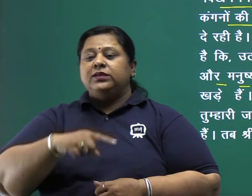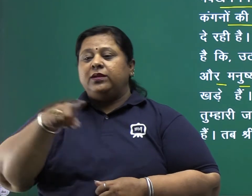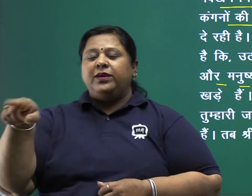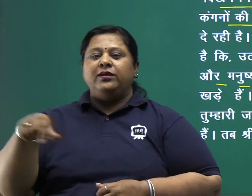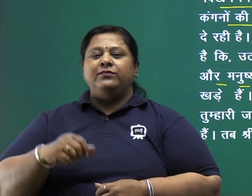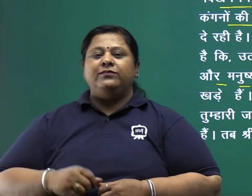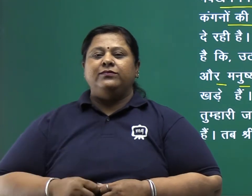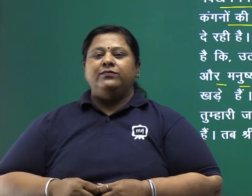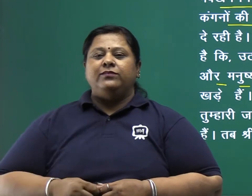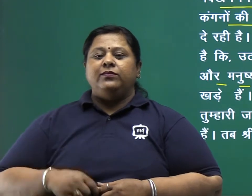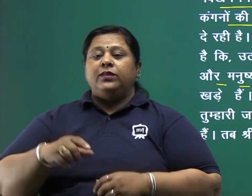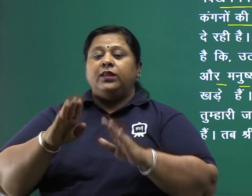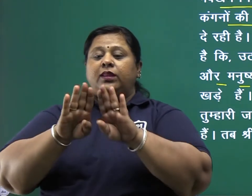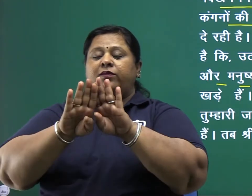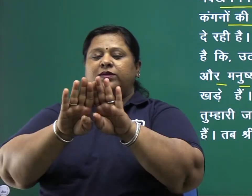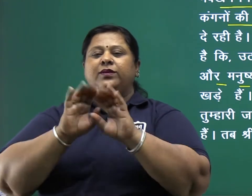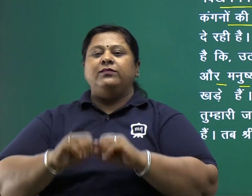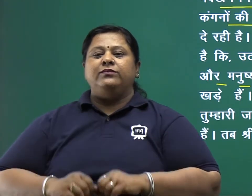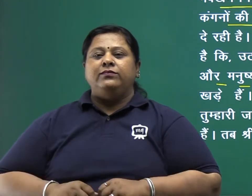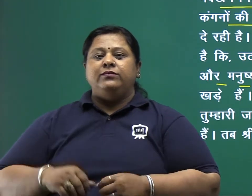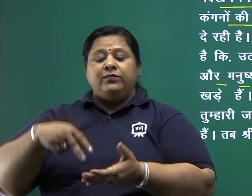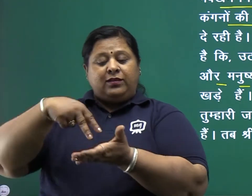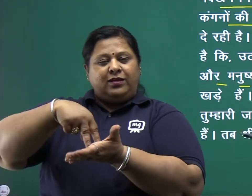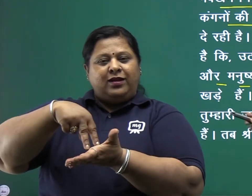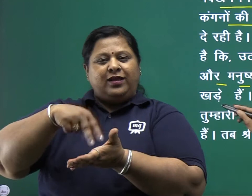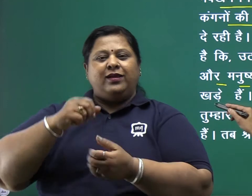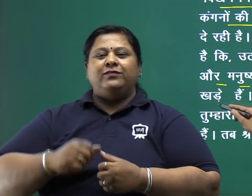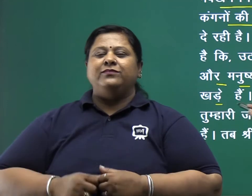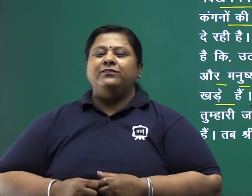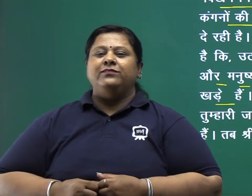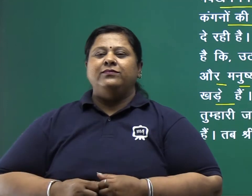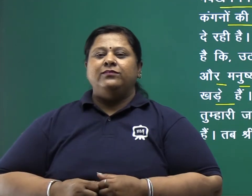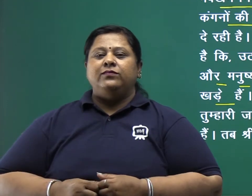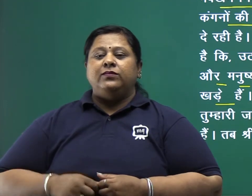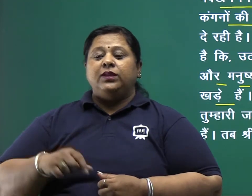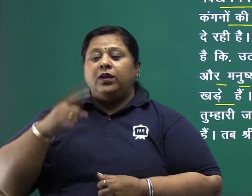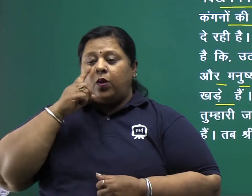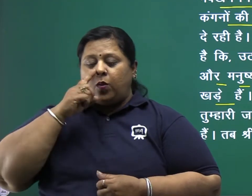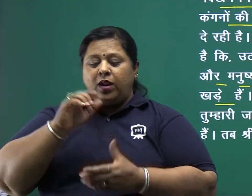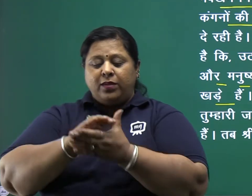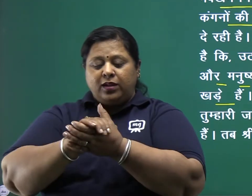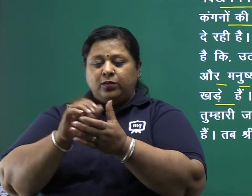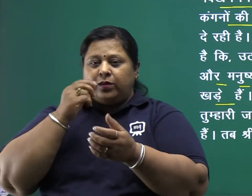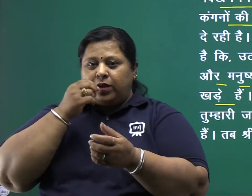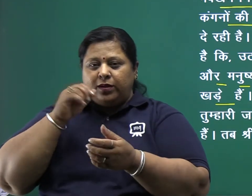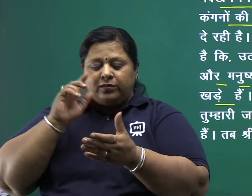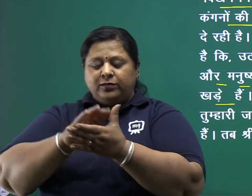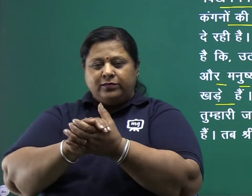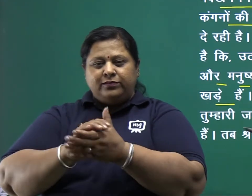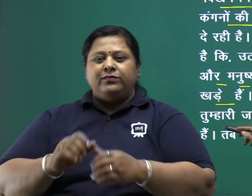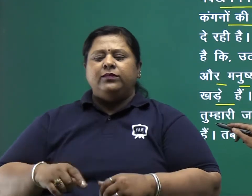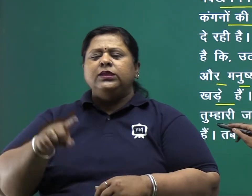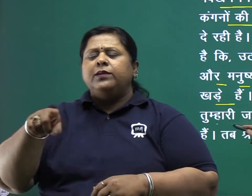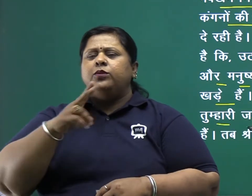सभी दरवाजे पर खड़े हैं। ग्वाल बाल